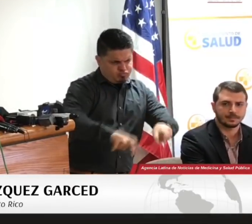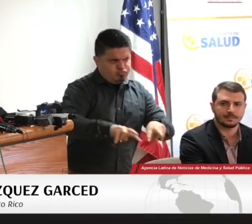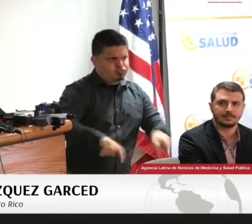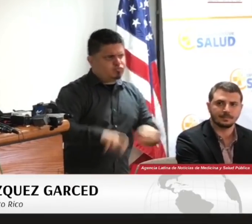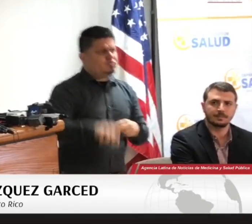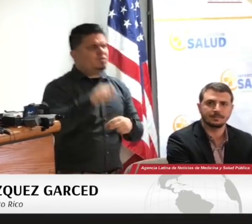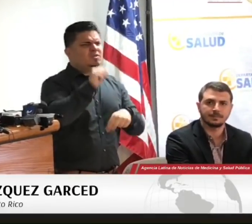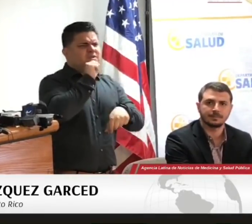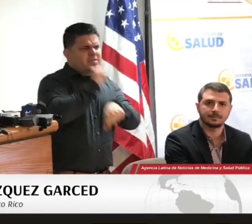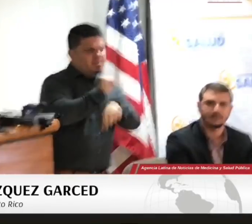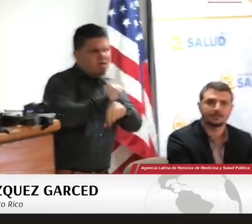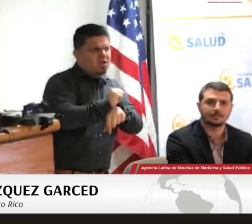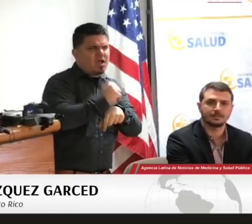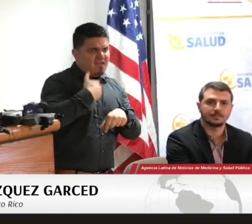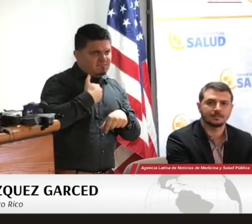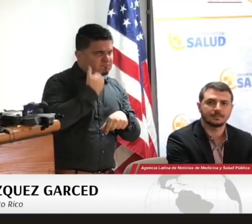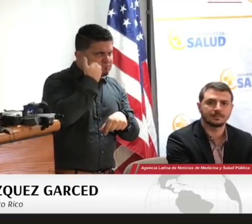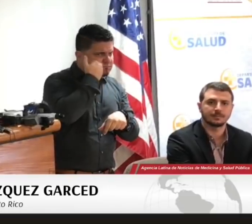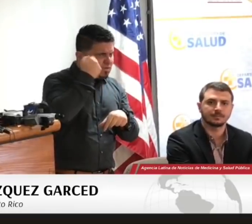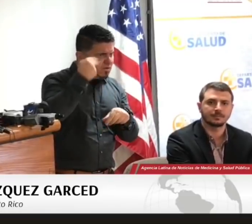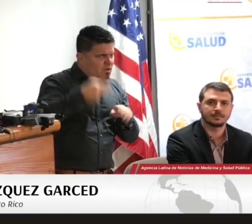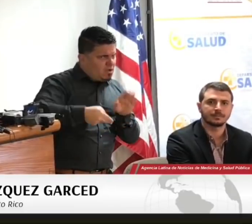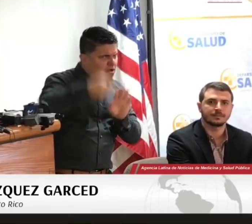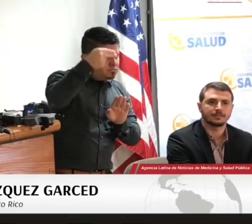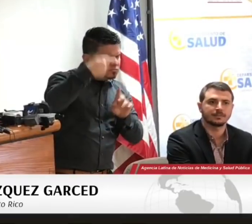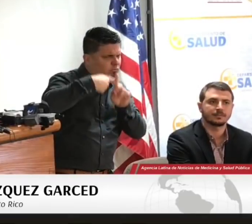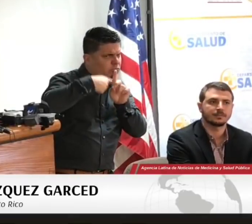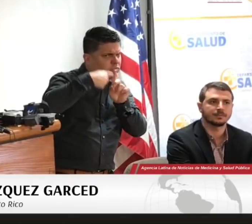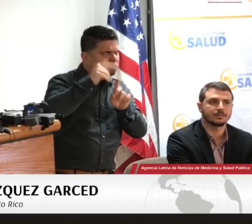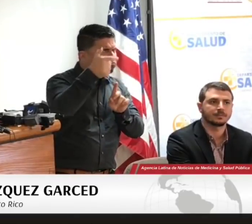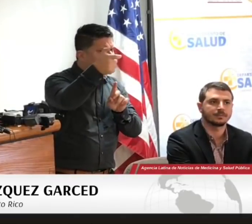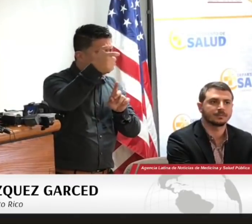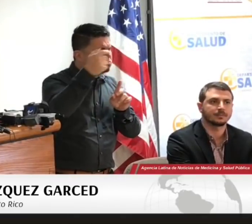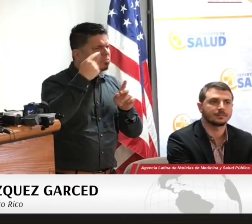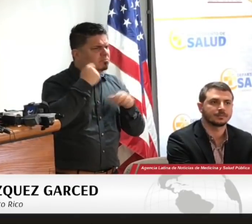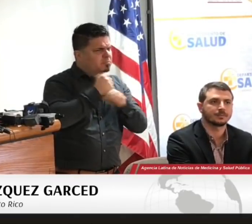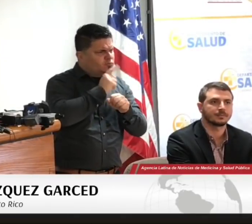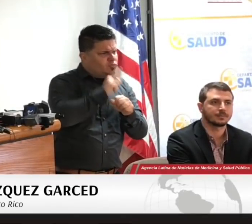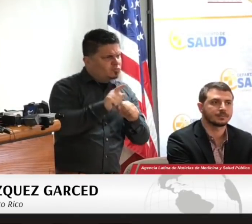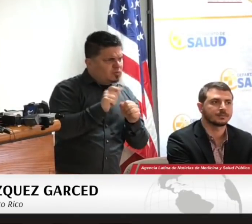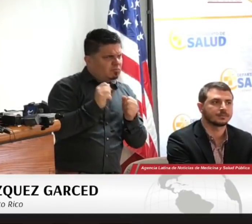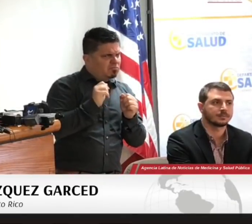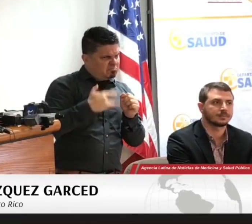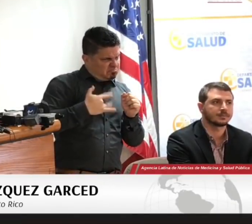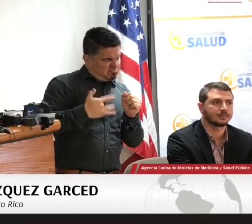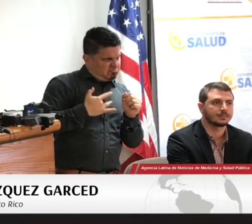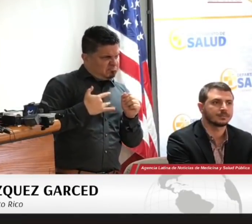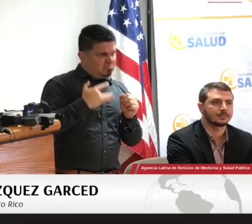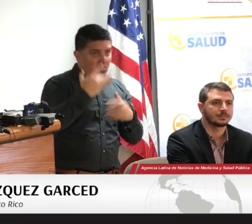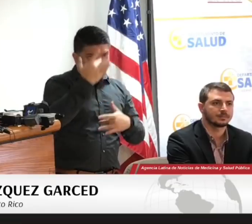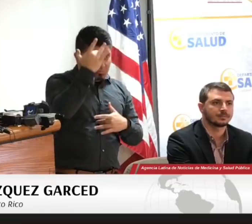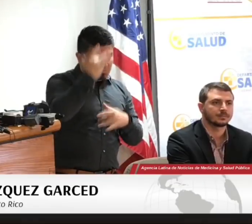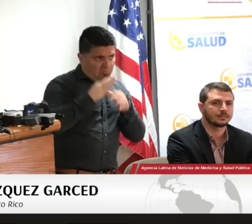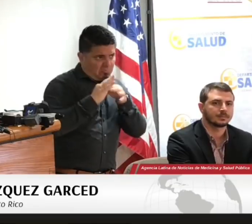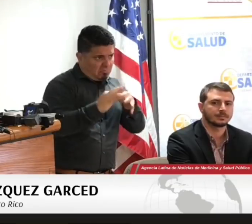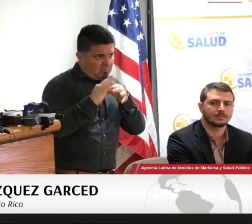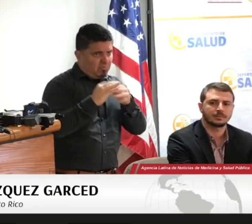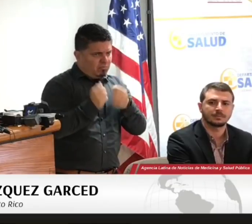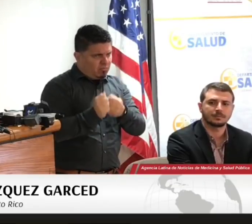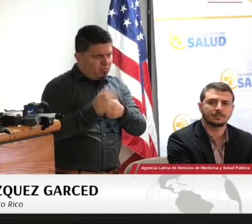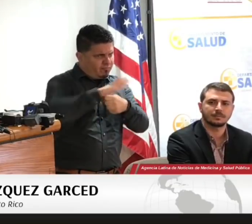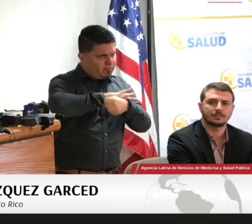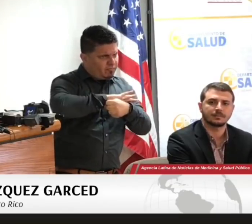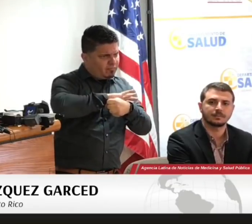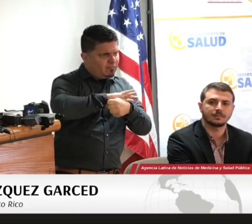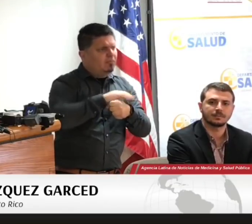toma de temperatura y de aquellas personas que tengan algún síntoma relacionado al COVID-19, lo